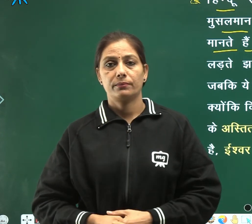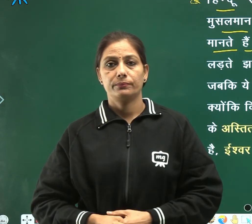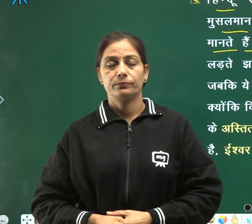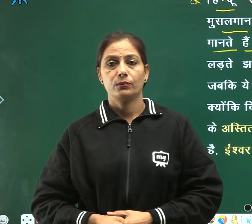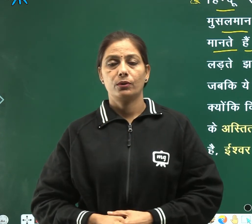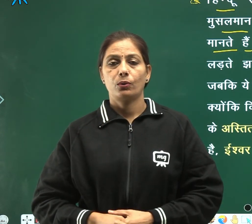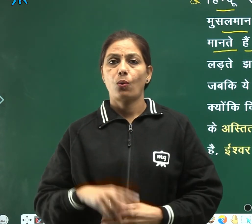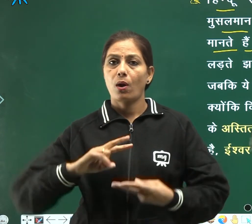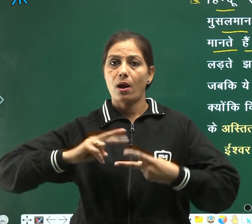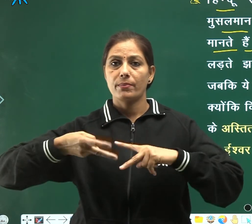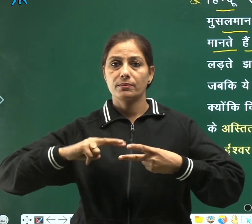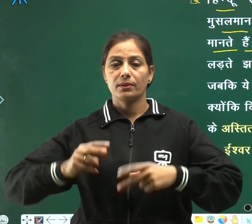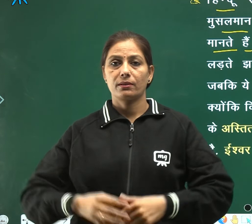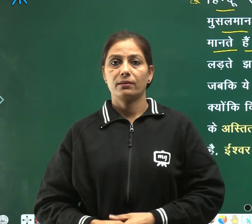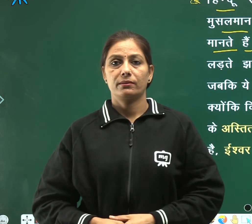और आपस में